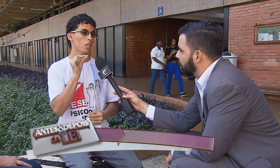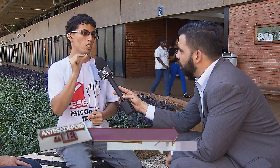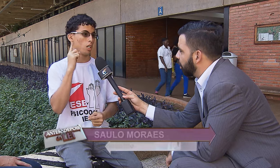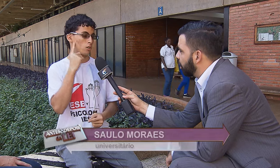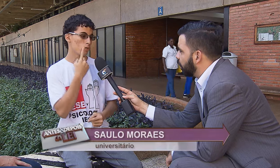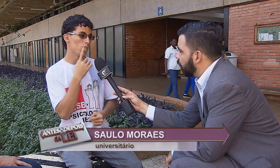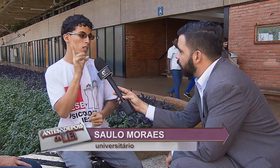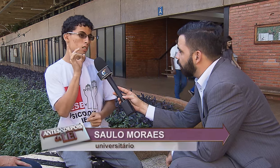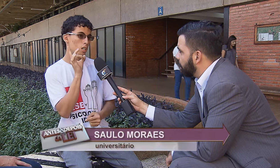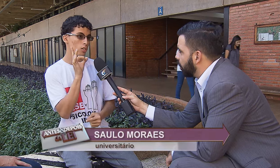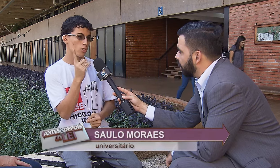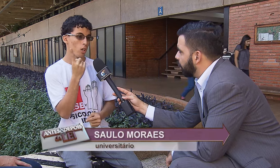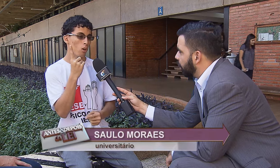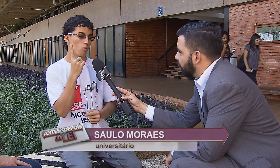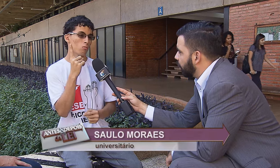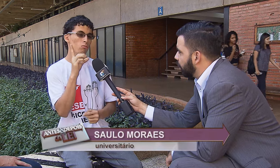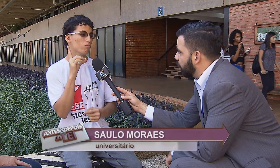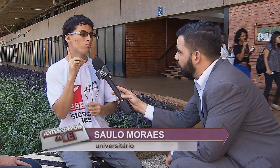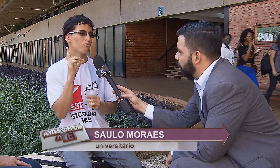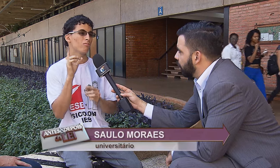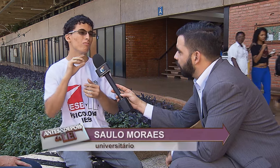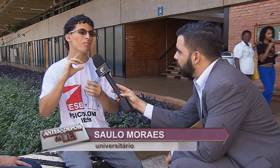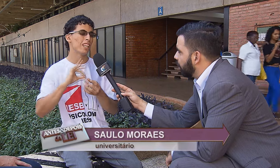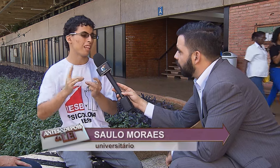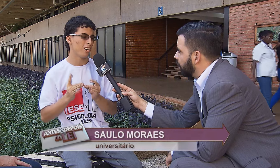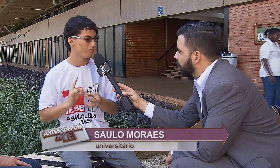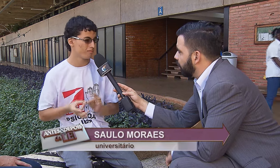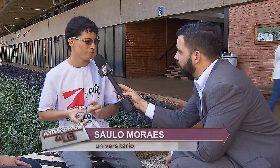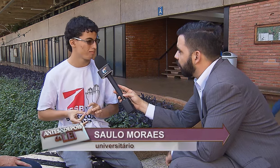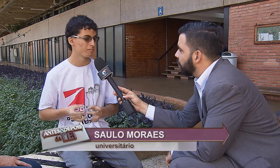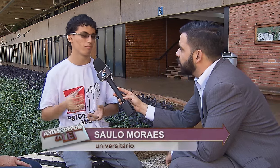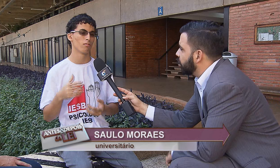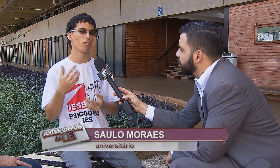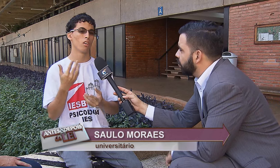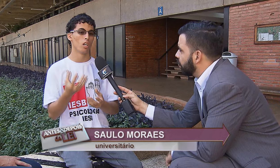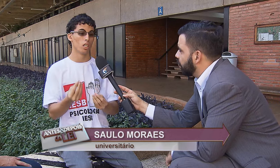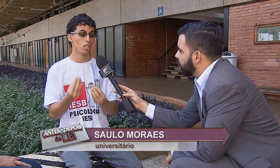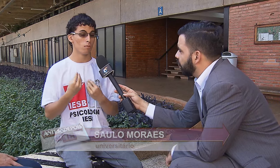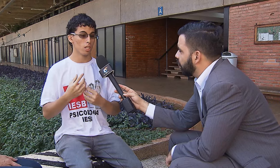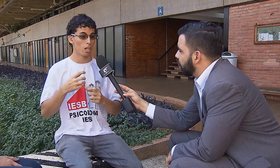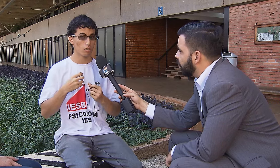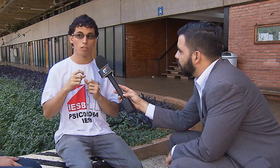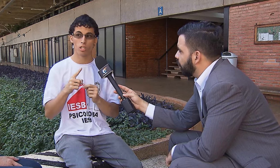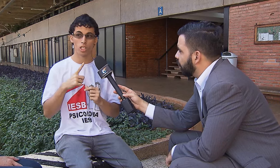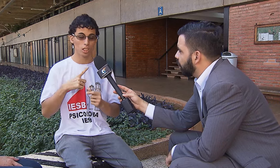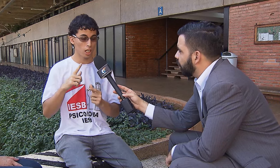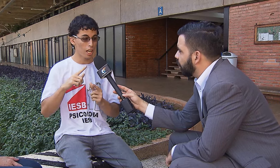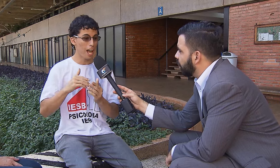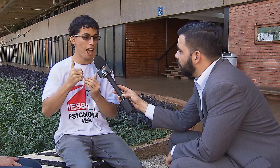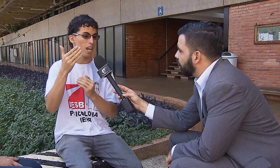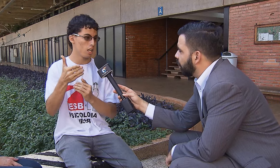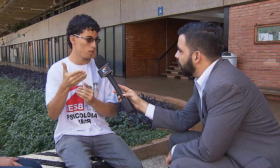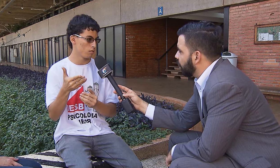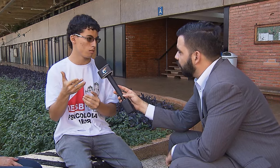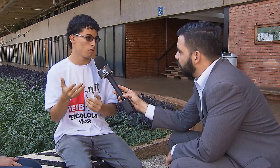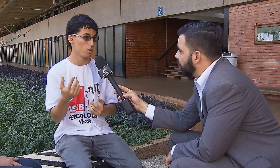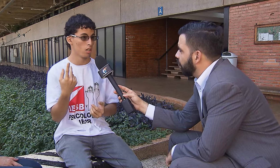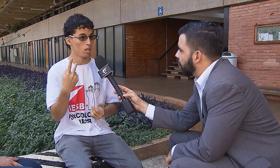a surdez é só um detalhe. E me deram que você tem além.